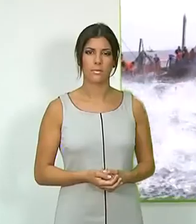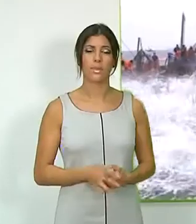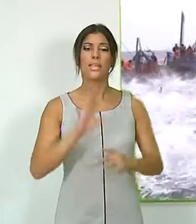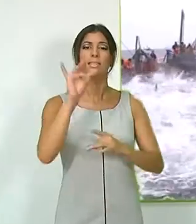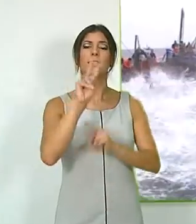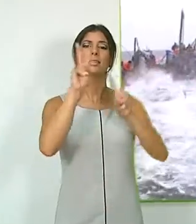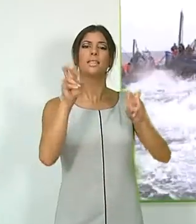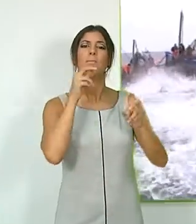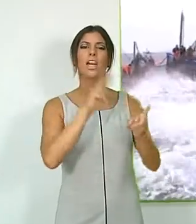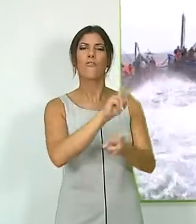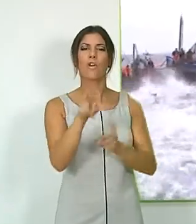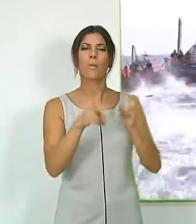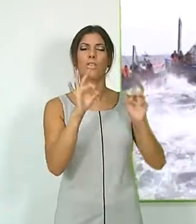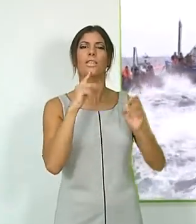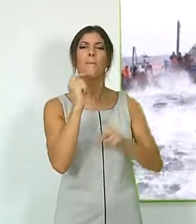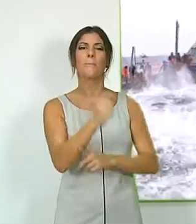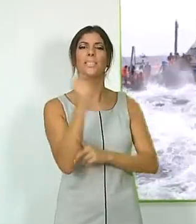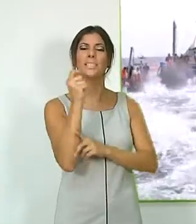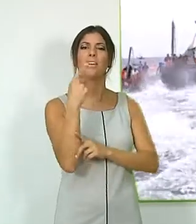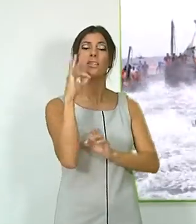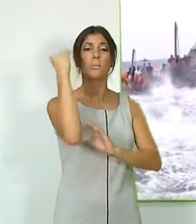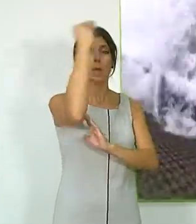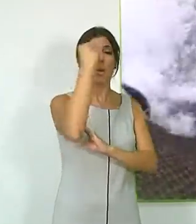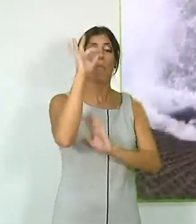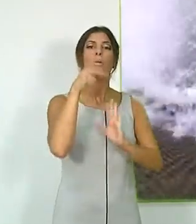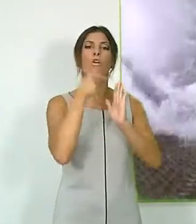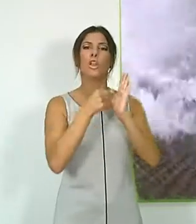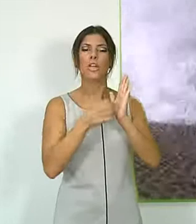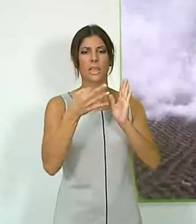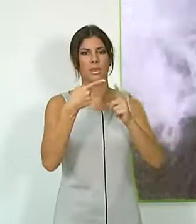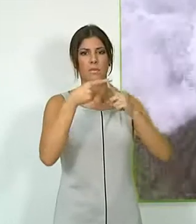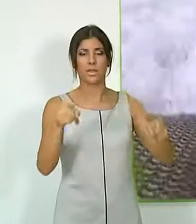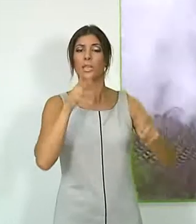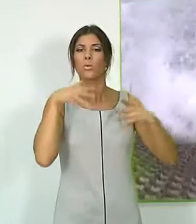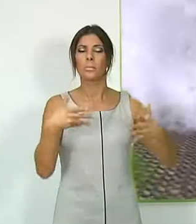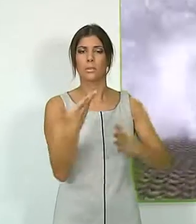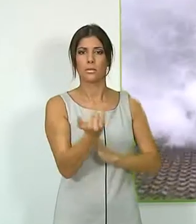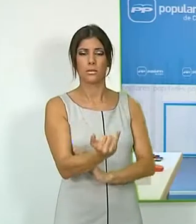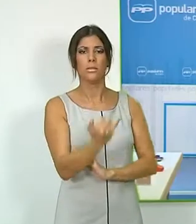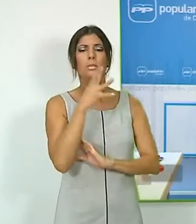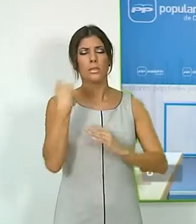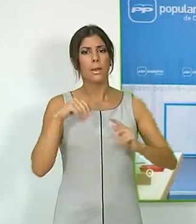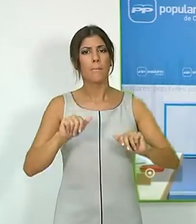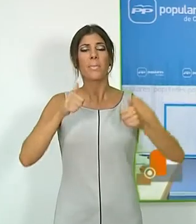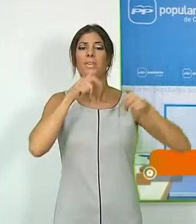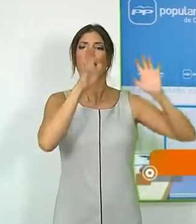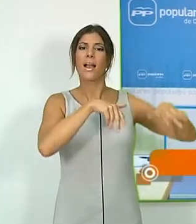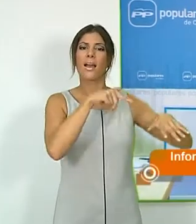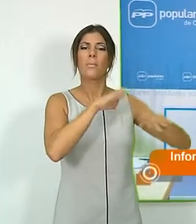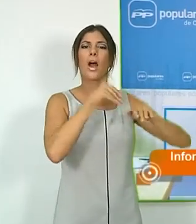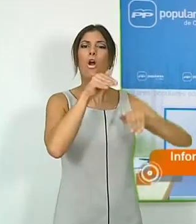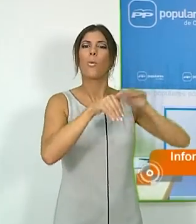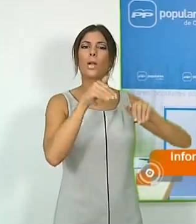Sí a la renovación del acuerdo pesquero con Marruecos, pero bajo otras condiciones muy distintas a las actuales. Así se ha expresado en Cádiz,